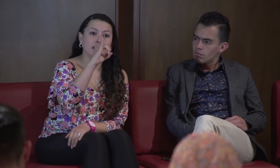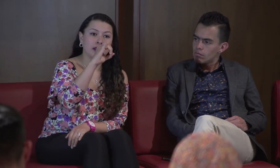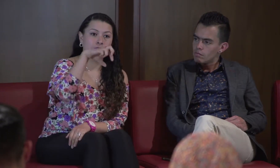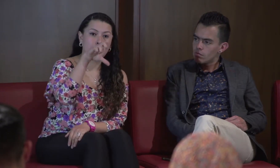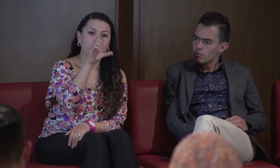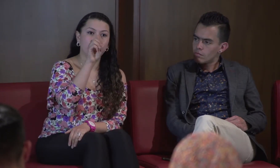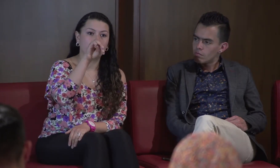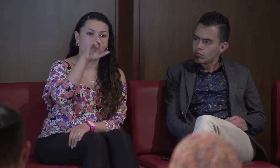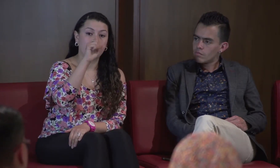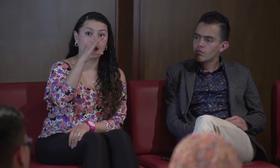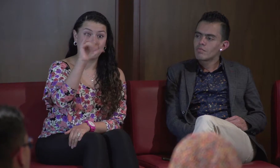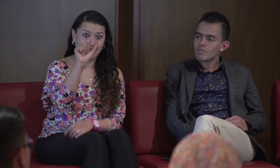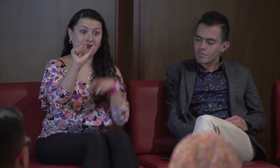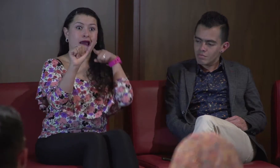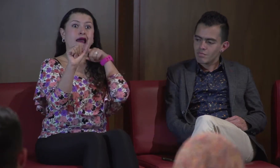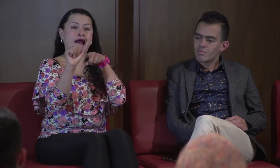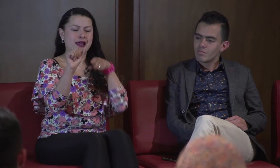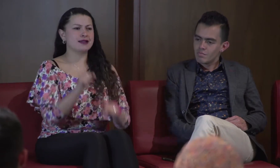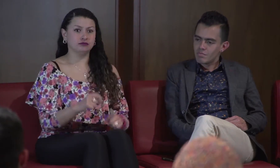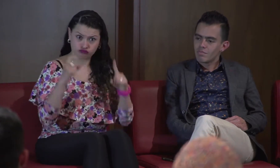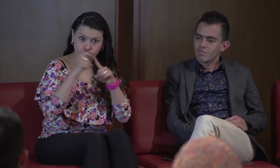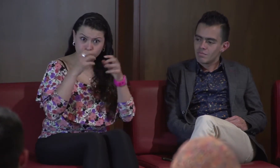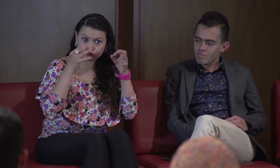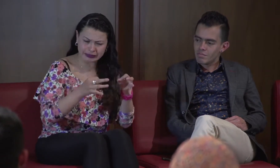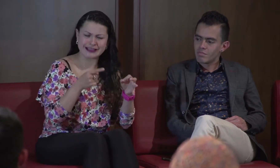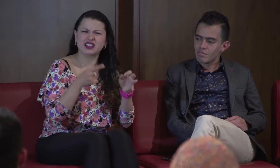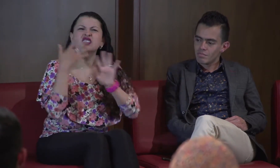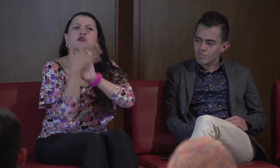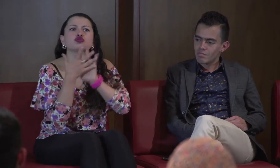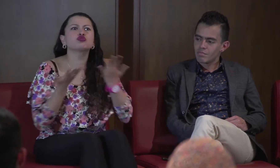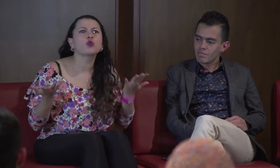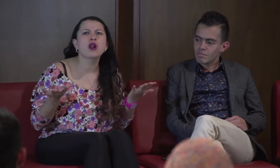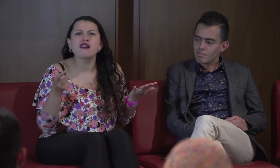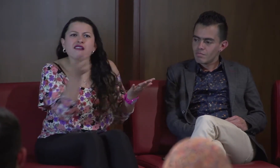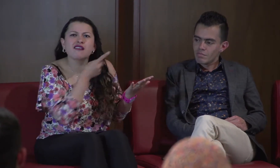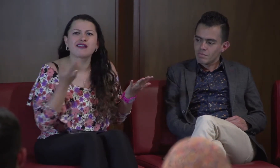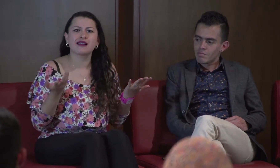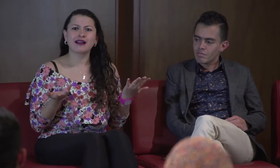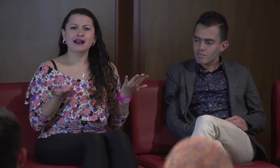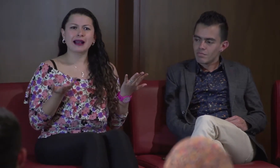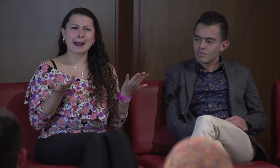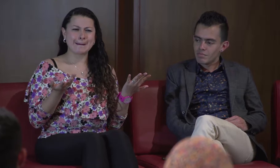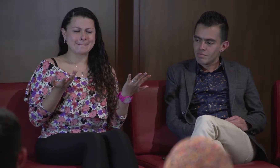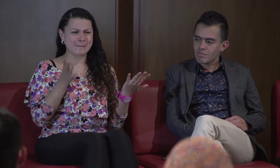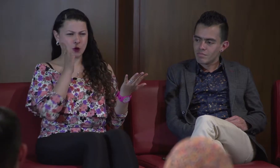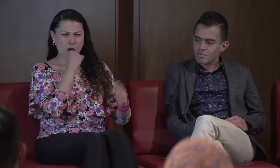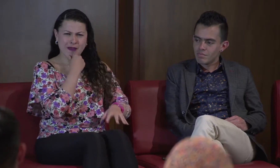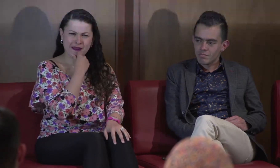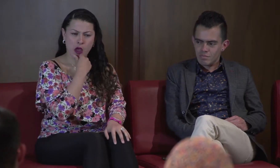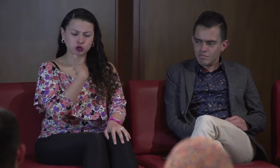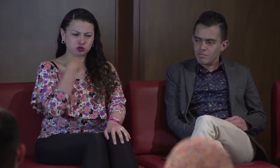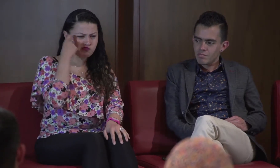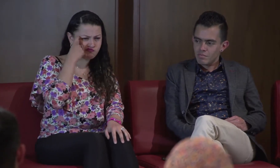estas palabras, en especial diplomacia, este concepto en español que no tenía al parecer